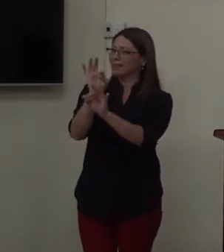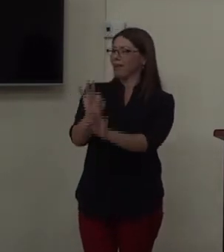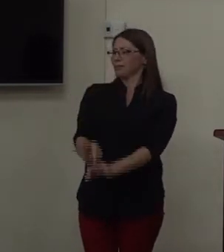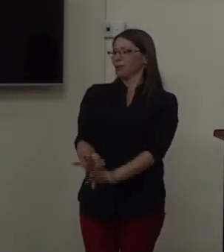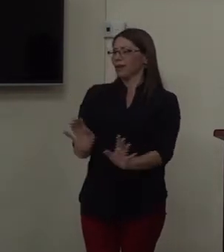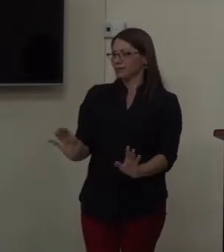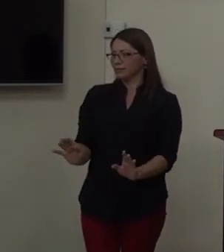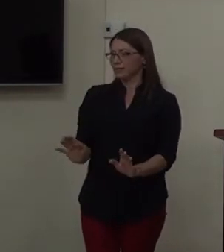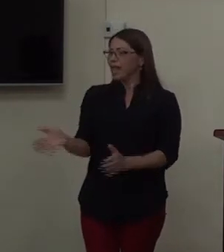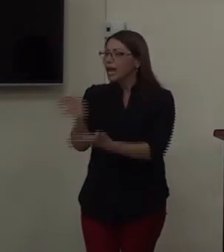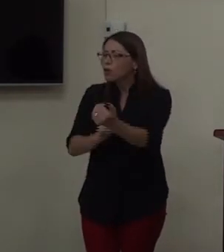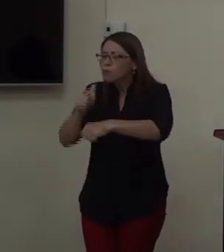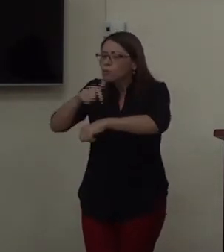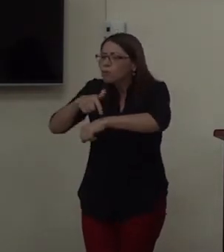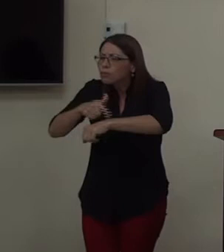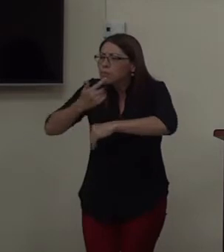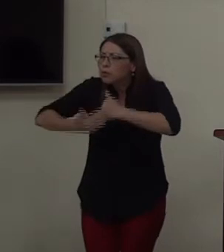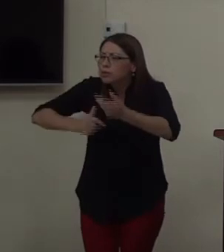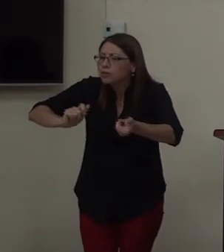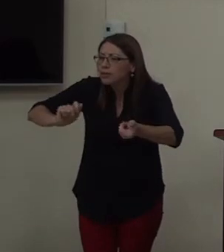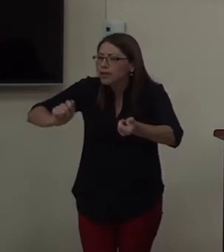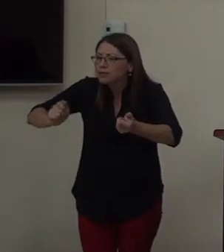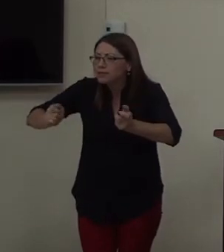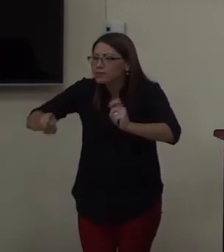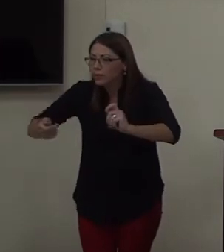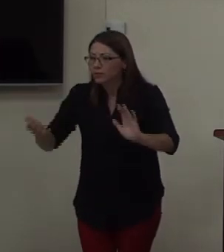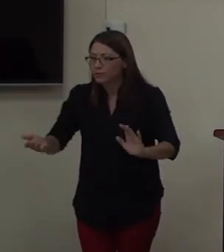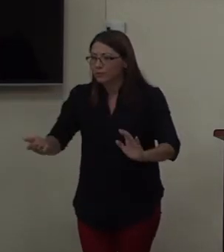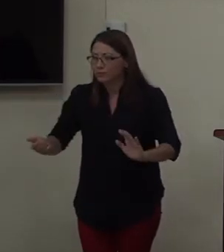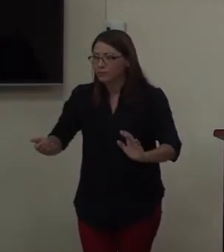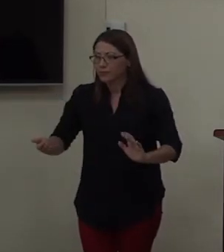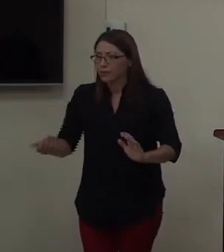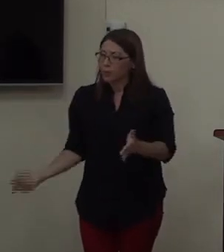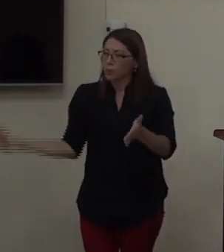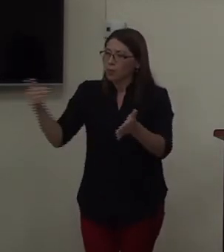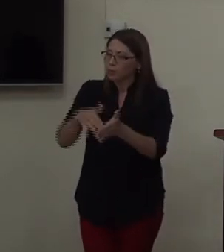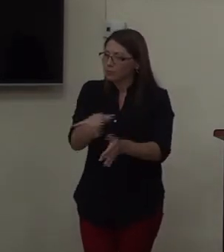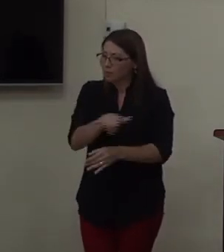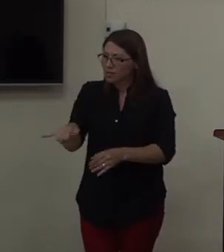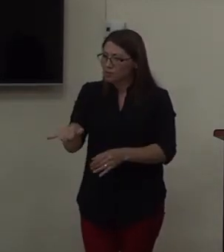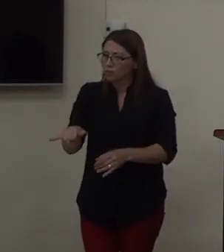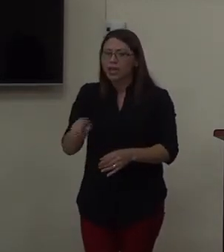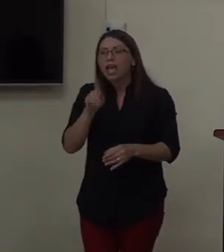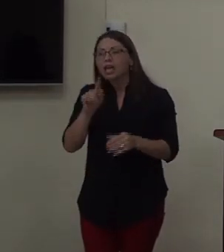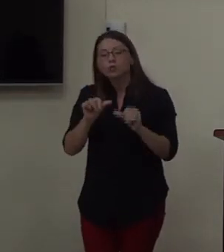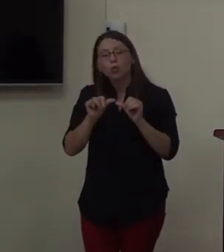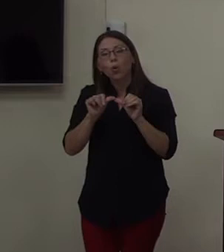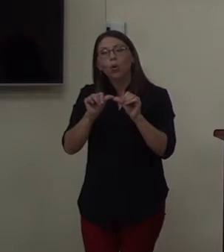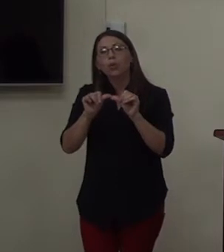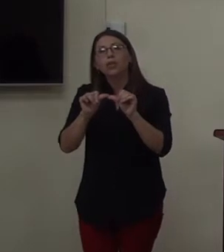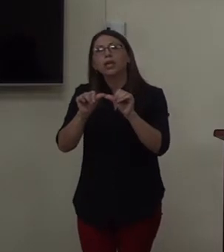algún punto de un proceso de transición, ¿verdad? Volvemos a lo mismo, es un continuo, no es que